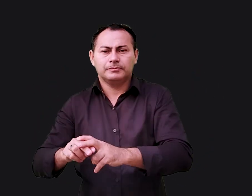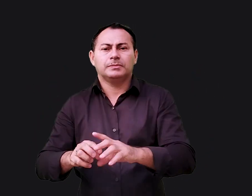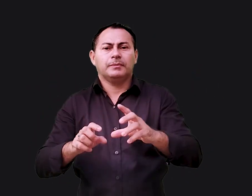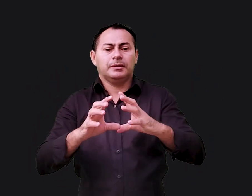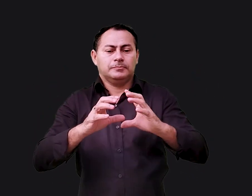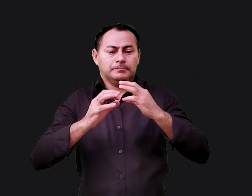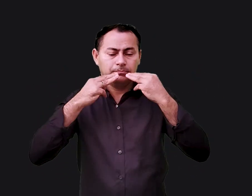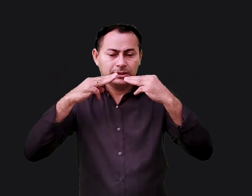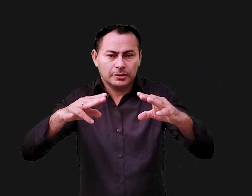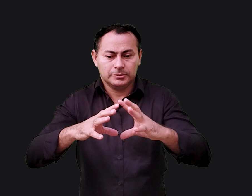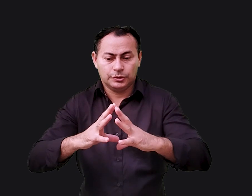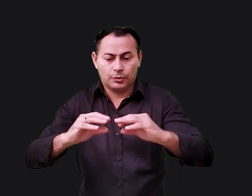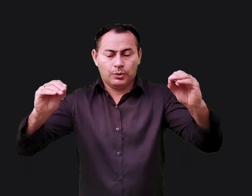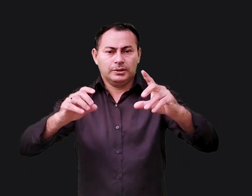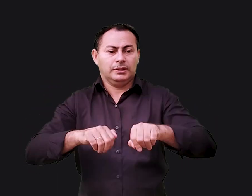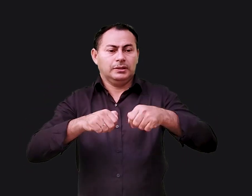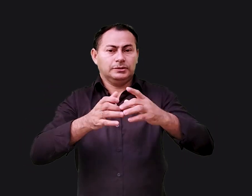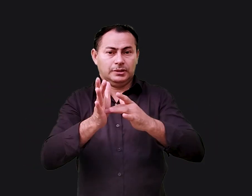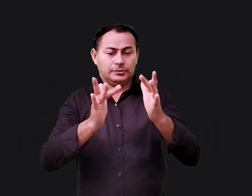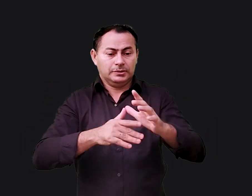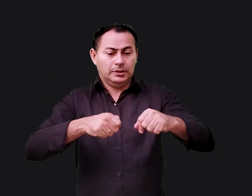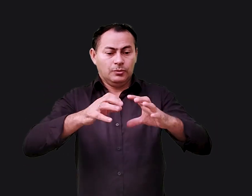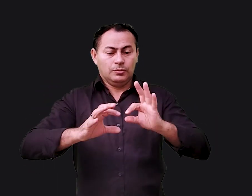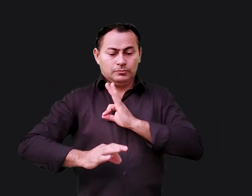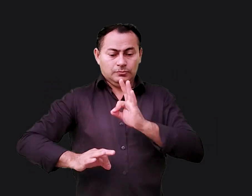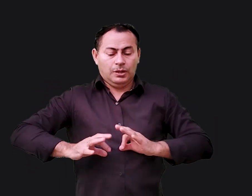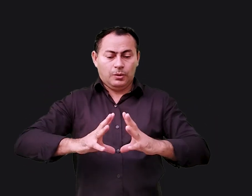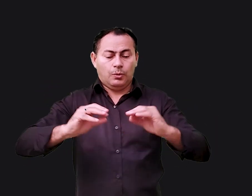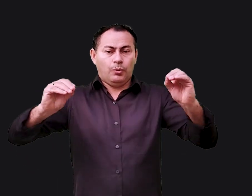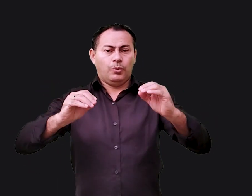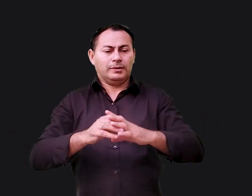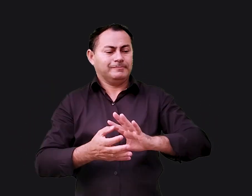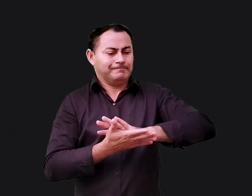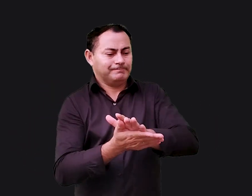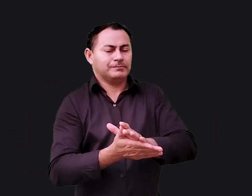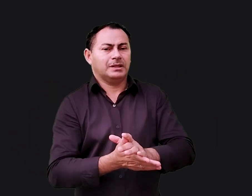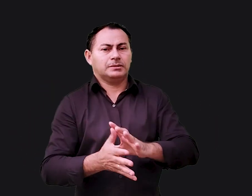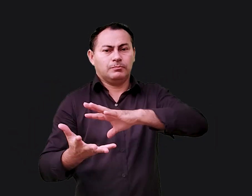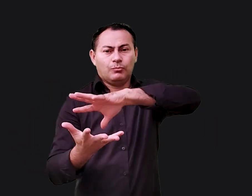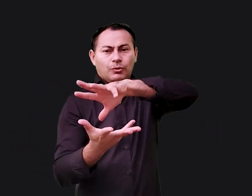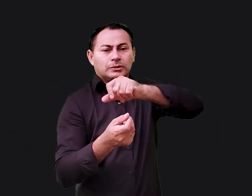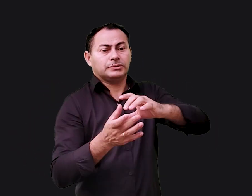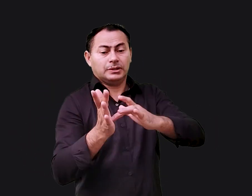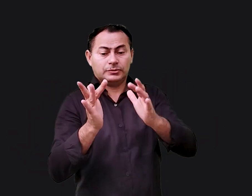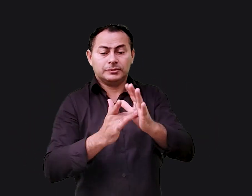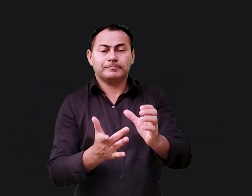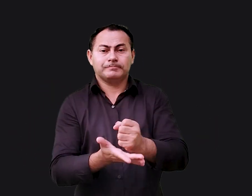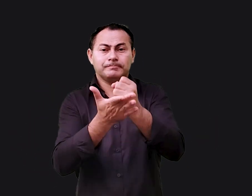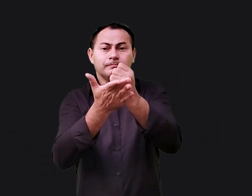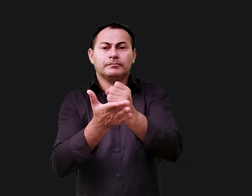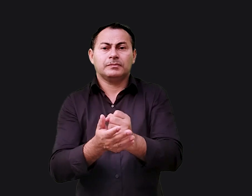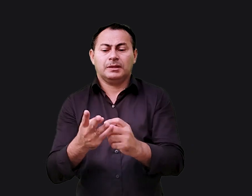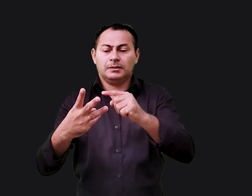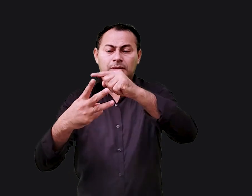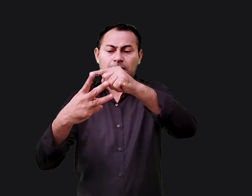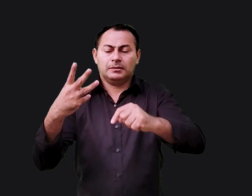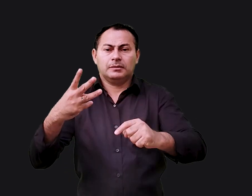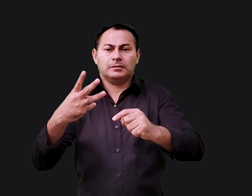através do seu ministério de cura Jesus deu cura e vigora os feridos e oprimidos deste mundo esses